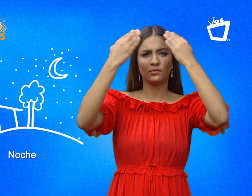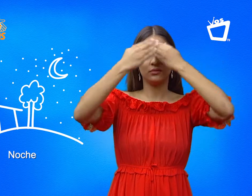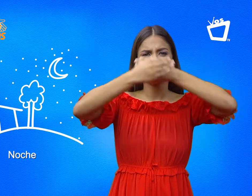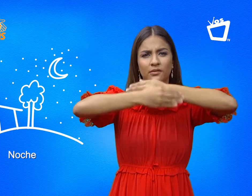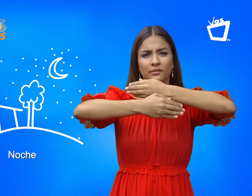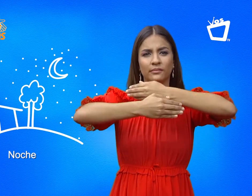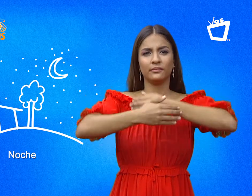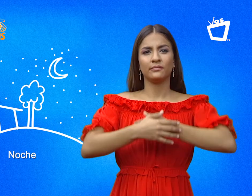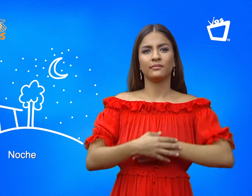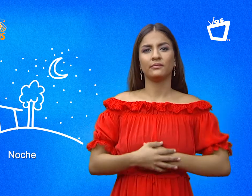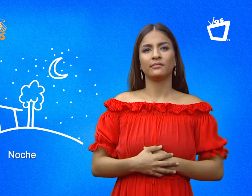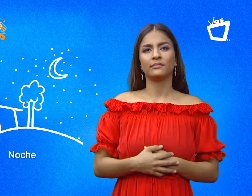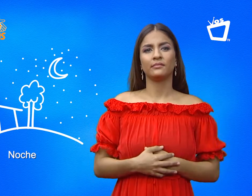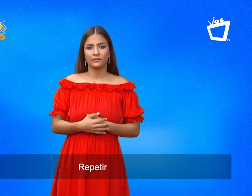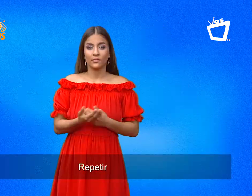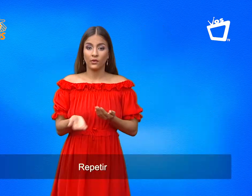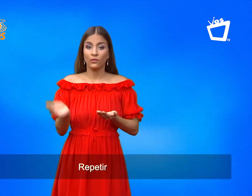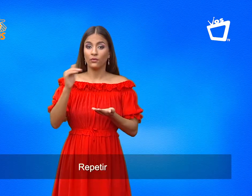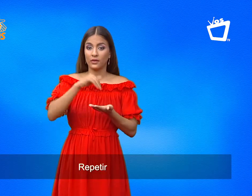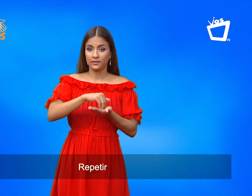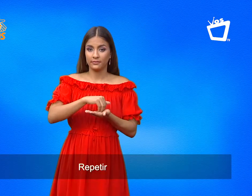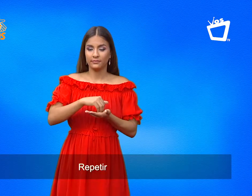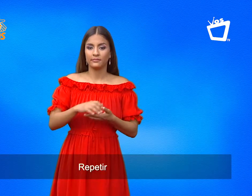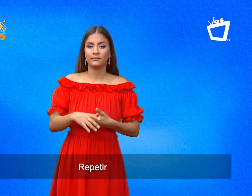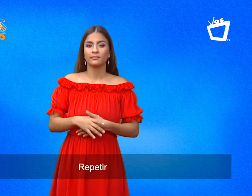noche repetir